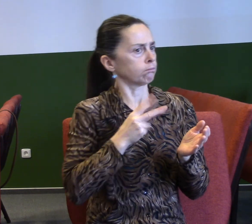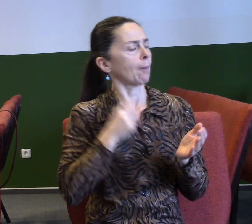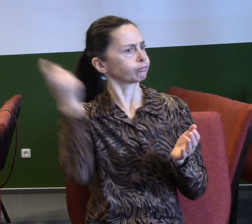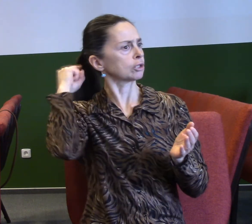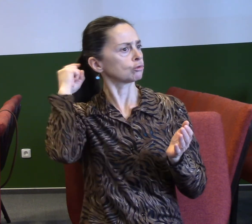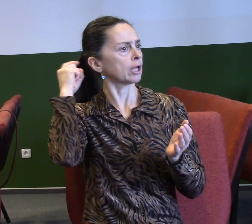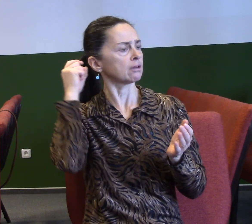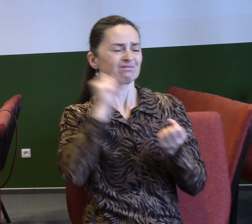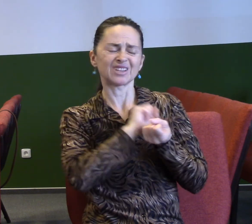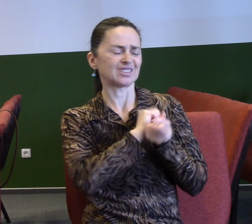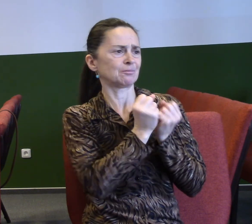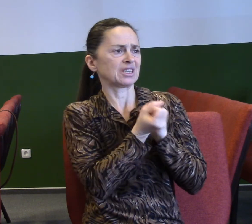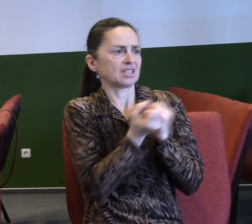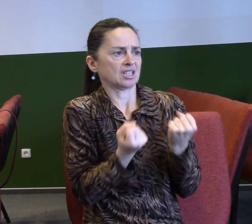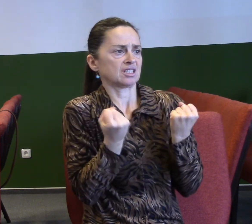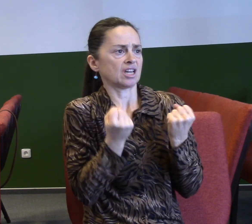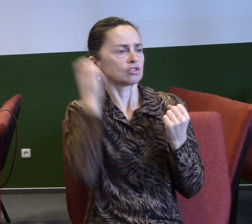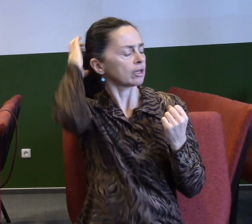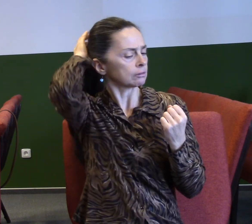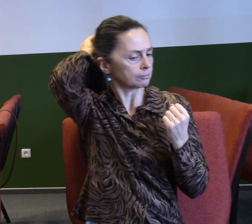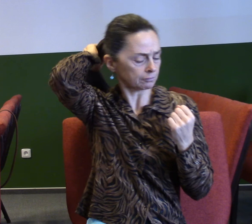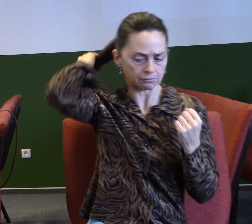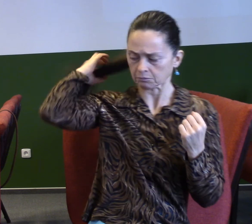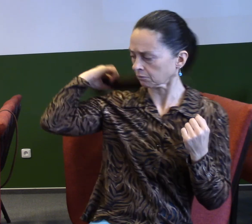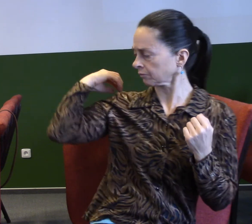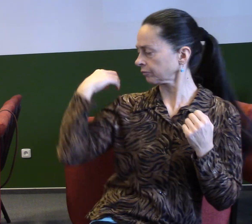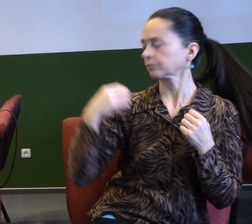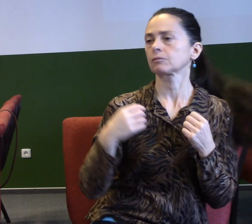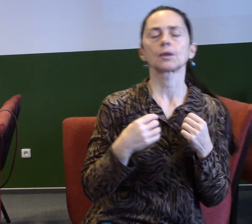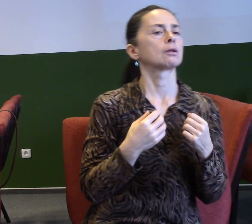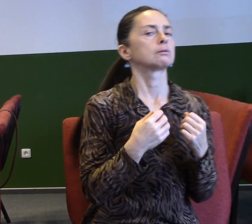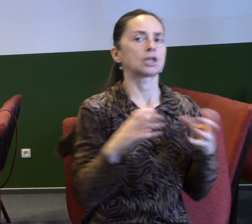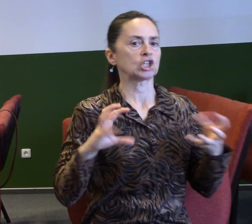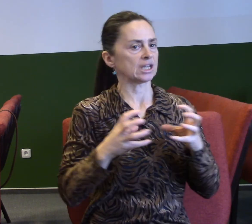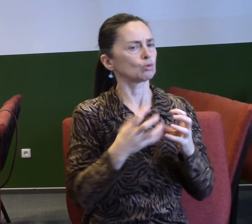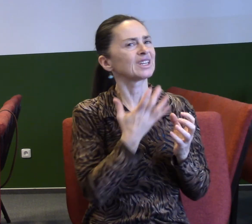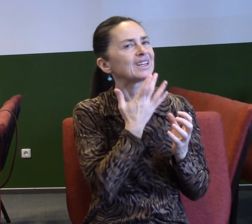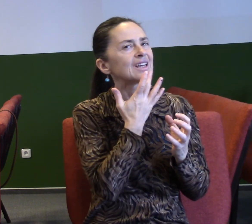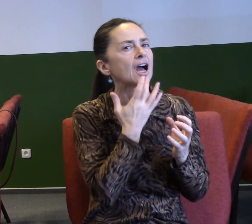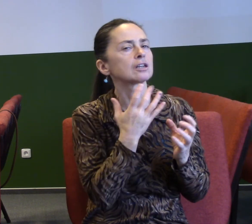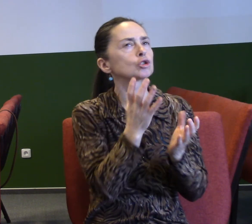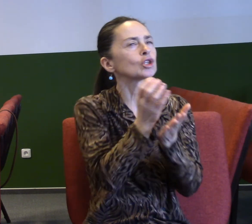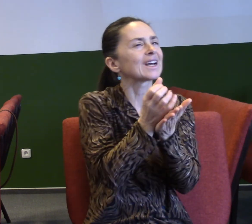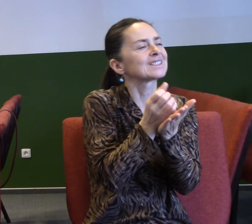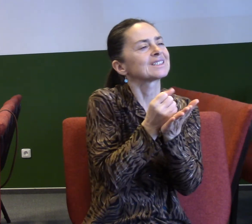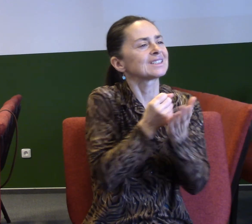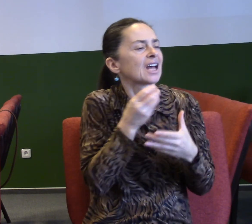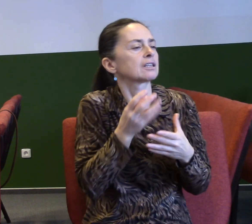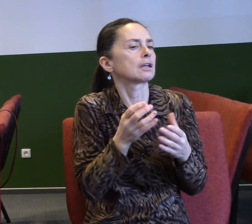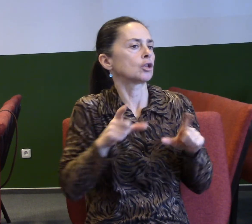teďka všechno ale prakticky uchopit do našeho života? Věřím tomu, že moc, kterou přinesl Ježíš